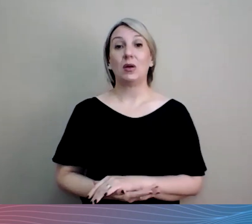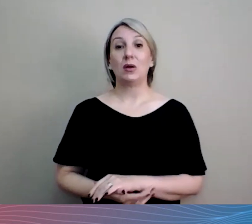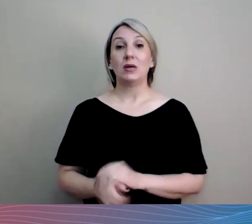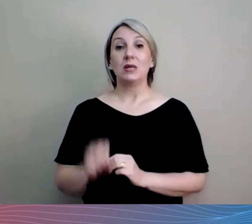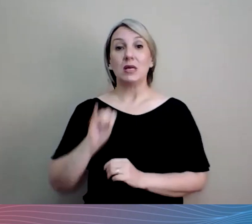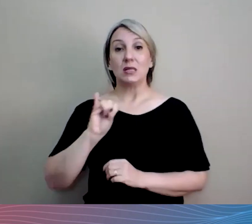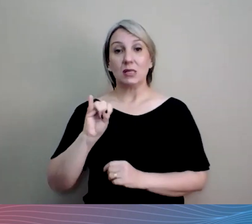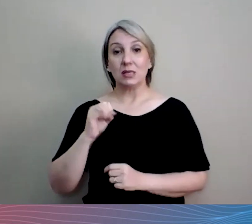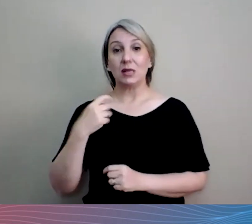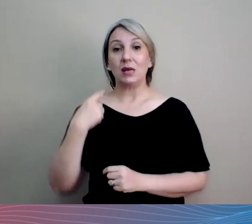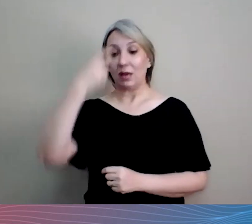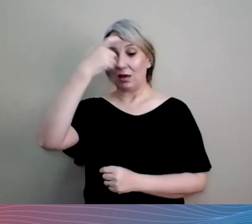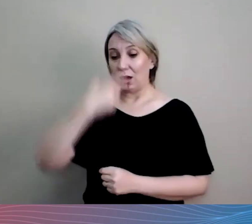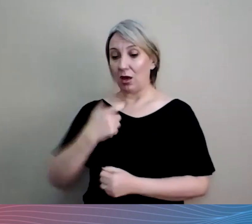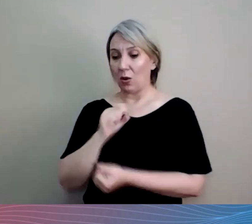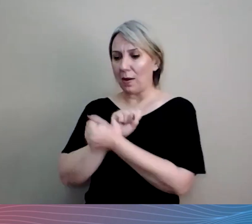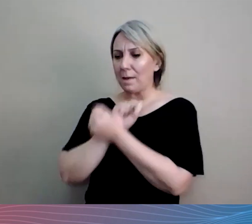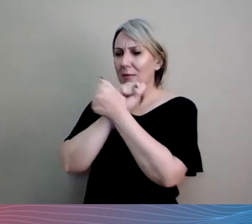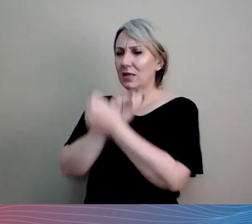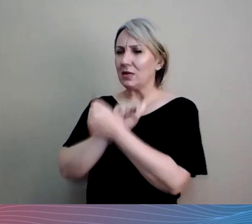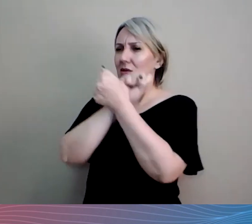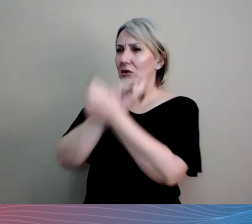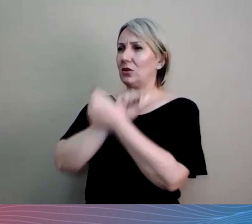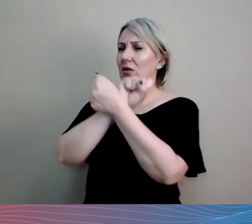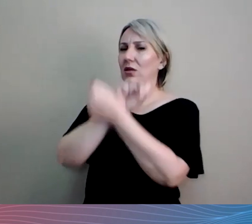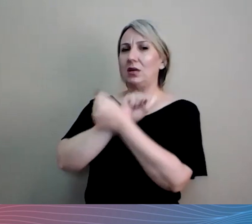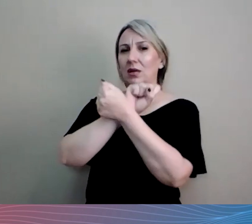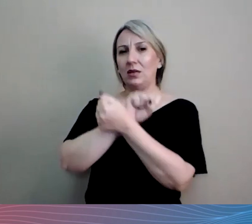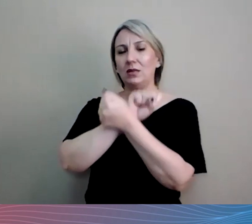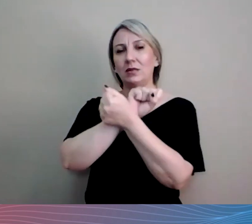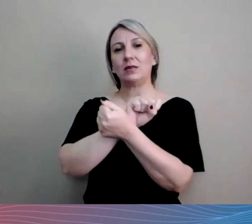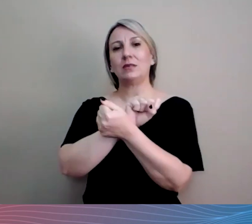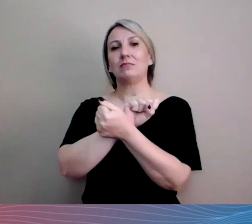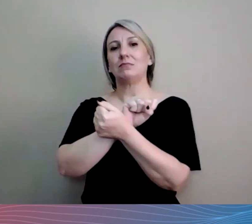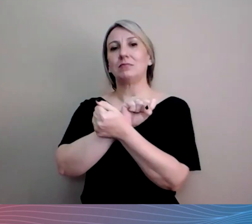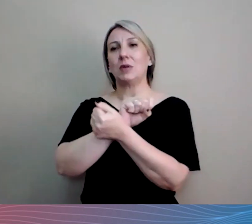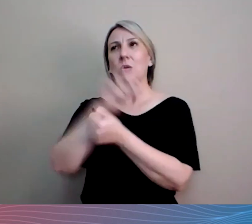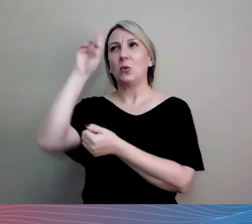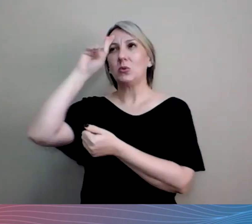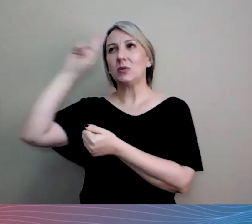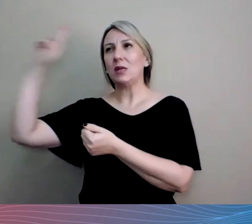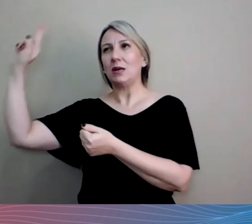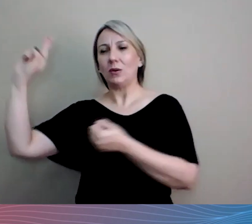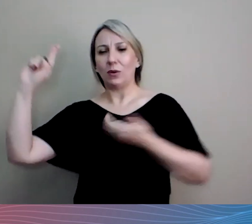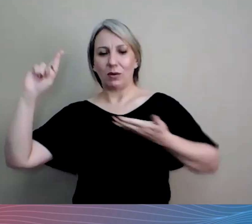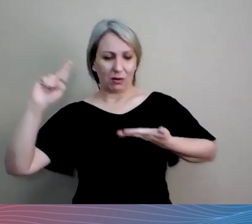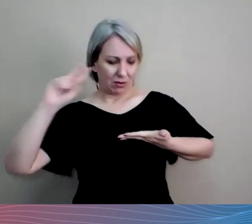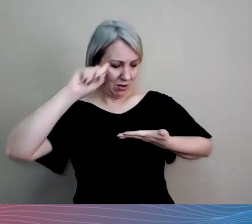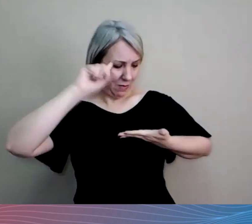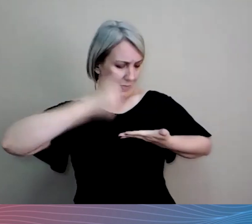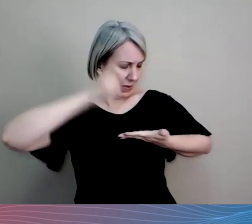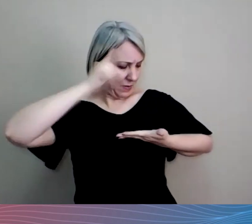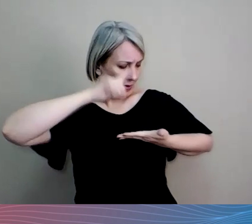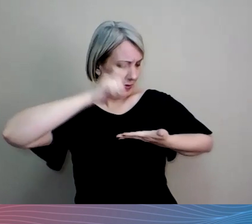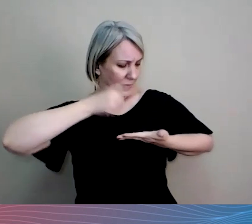você não vive pela sua natureza terrena mais. Você não tem mais liberdade para viver na